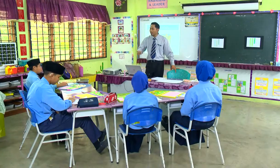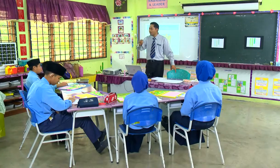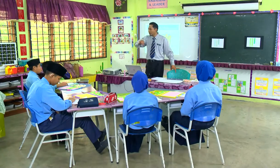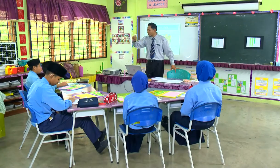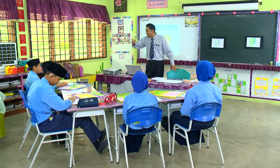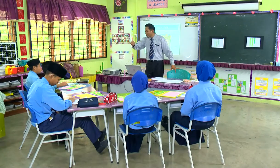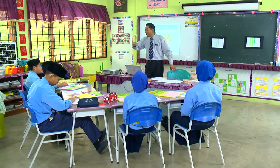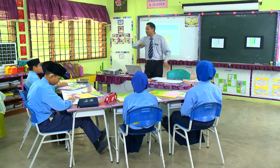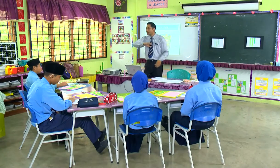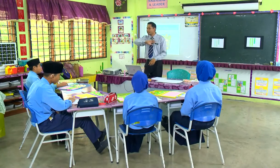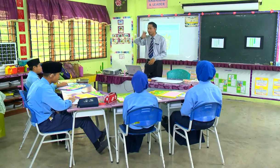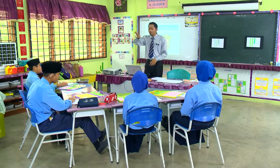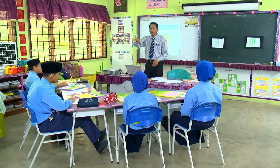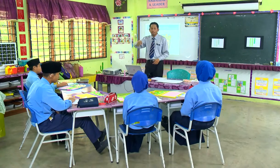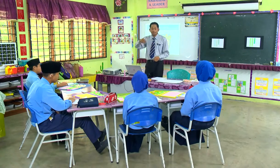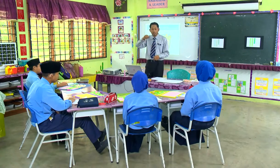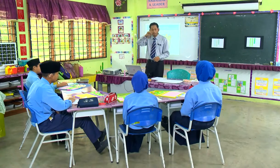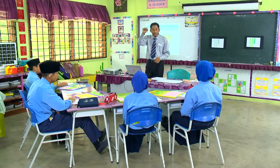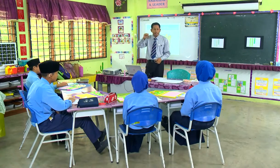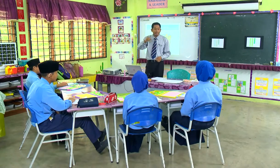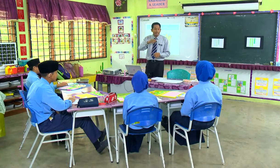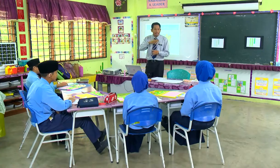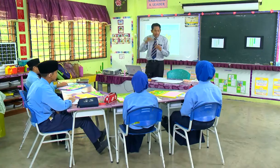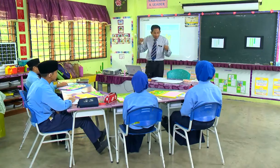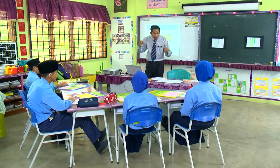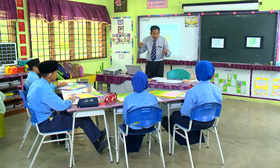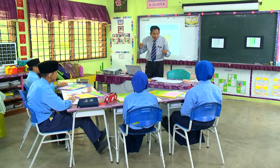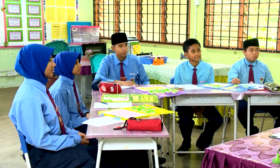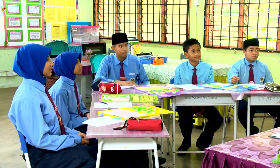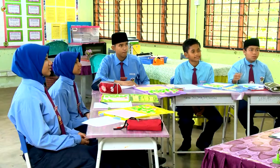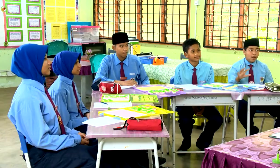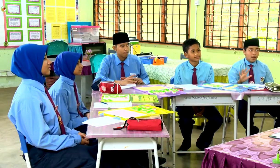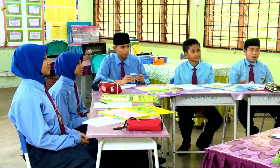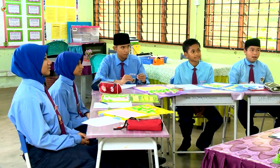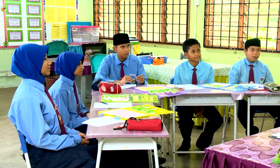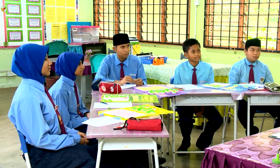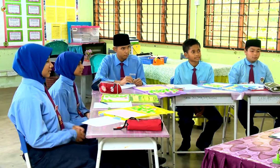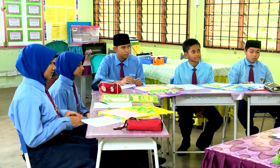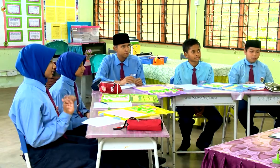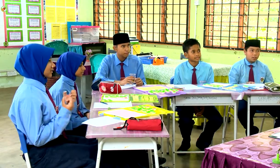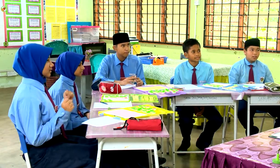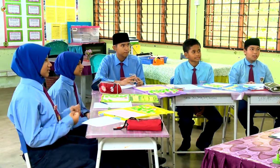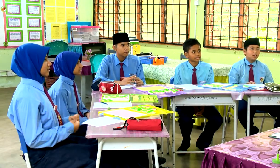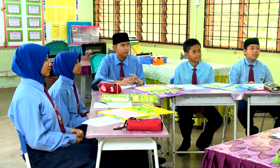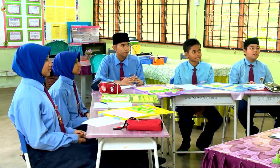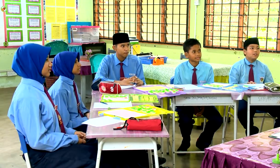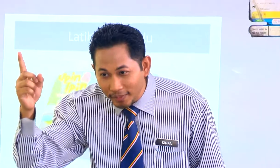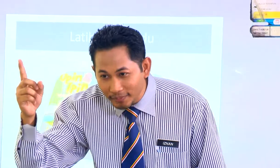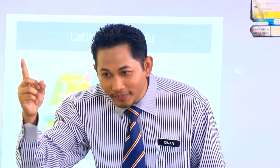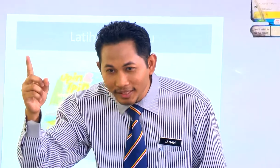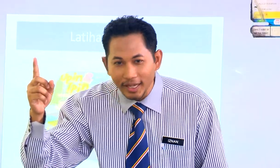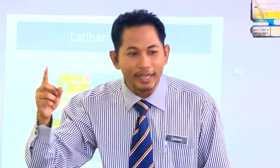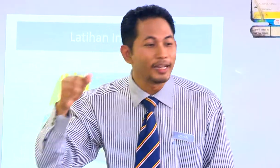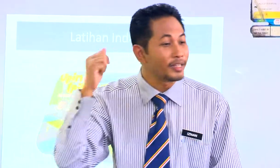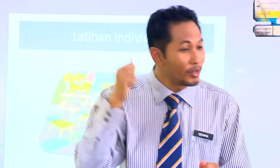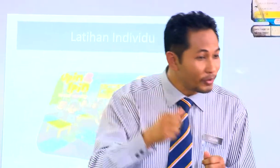Okey, murid-murid, semua soalan dah habis? Boleh buat? Dah faham? Okey, dah tahu?